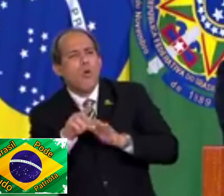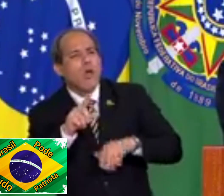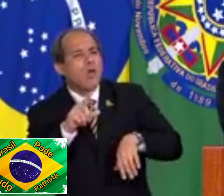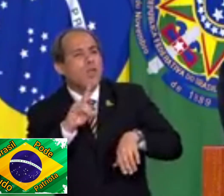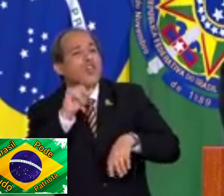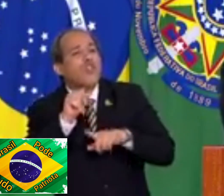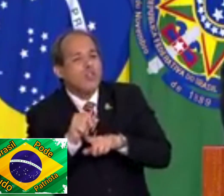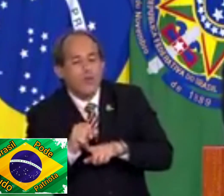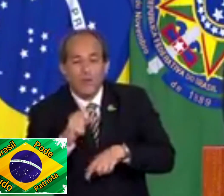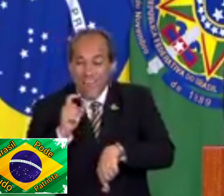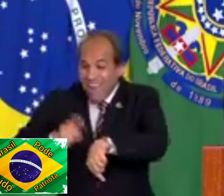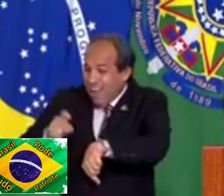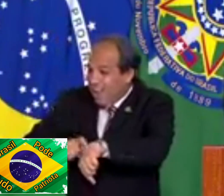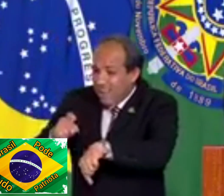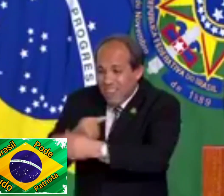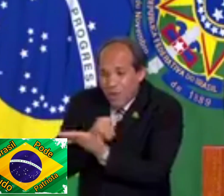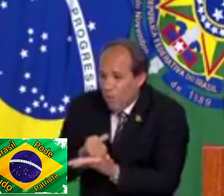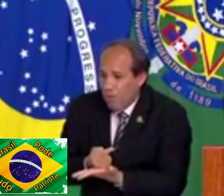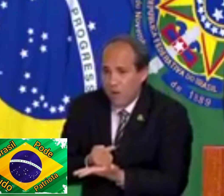grande cirurgia que eu fiz.